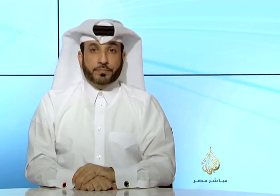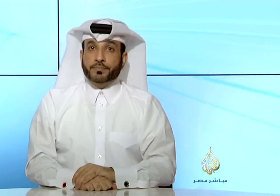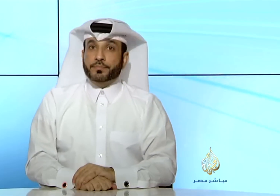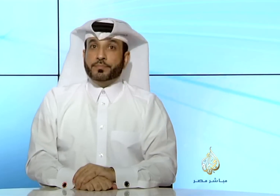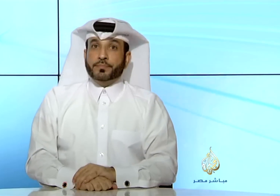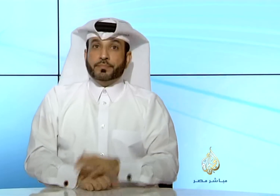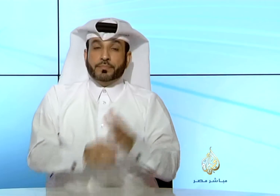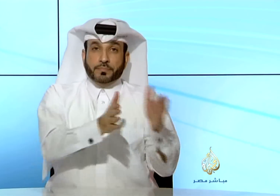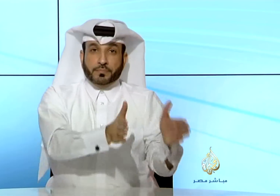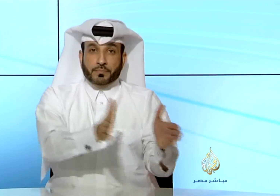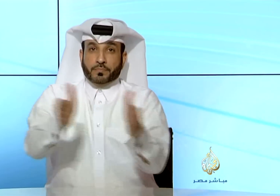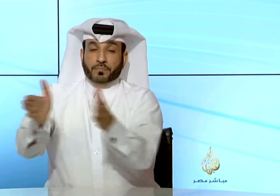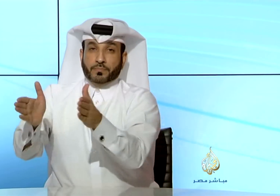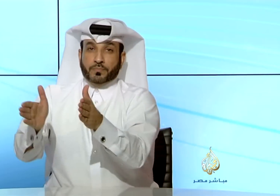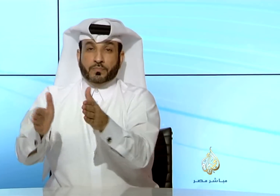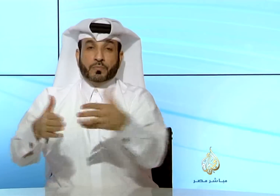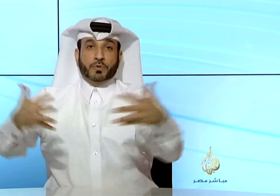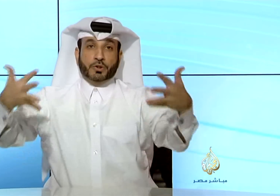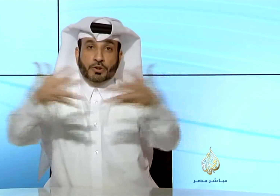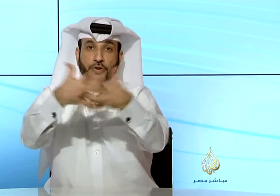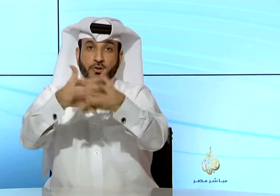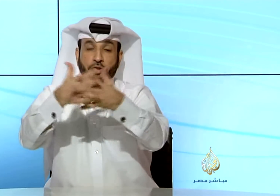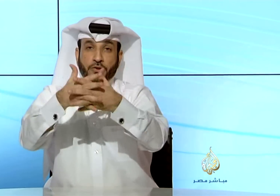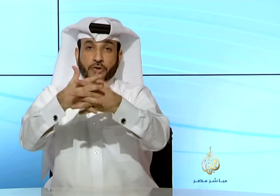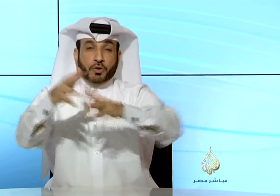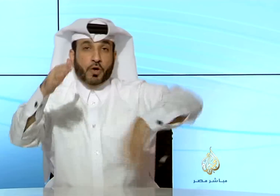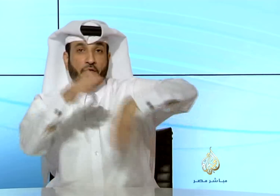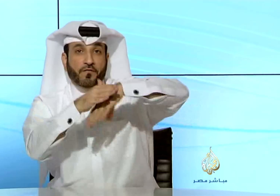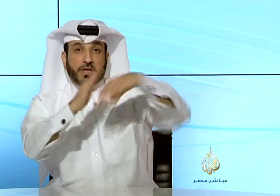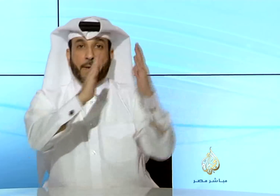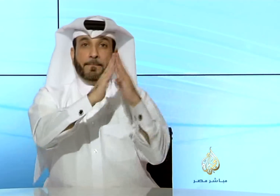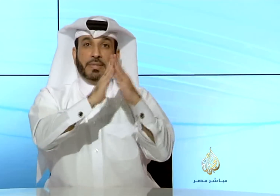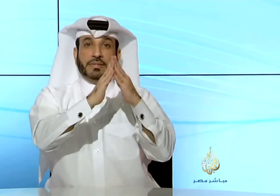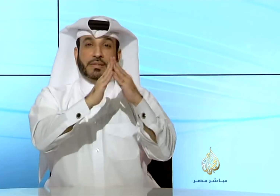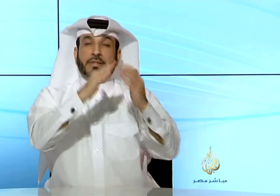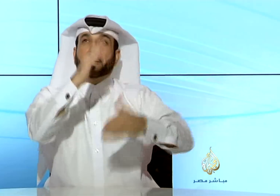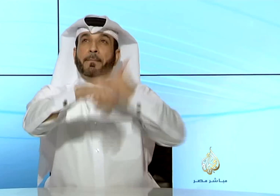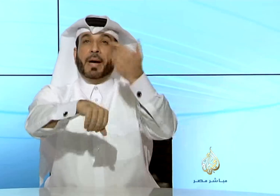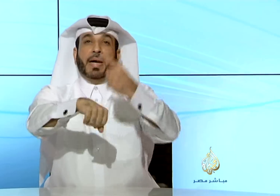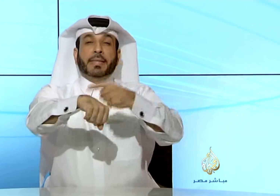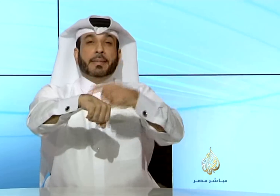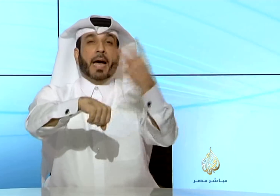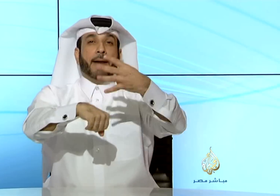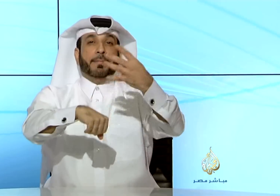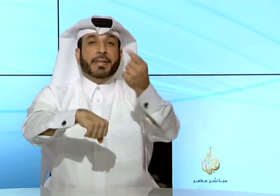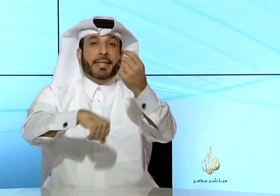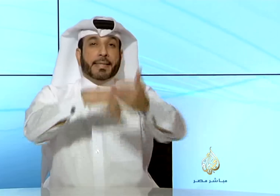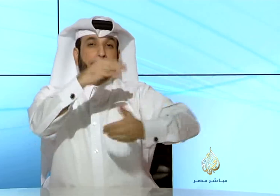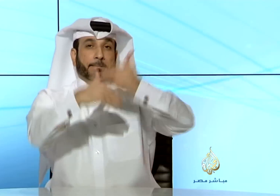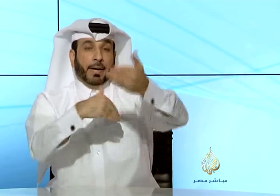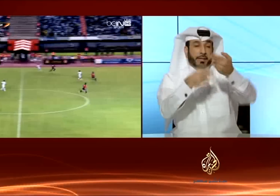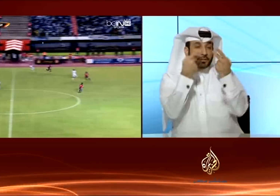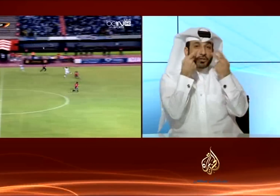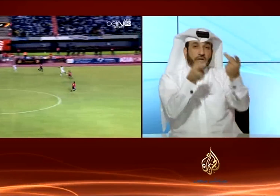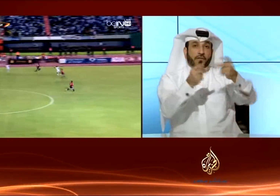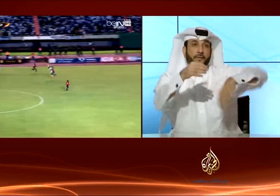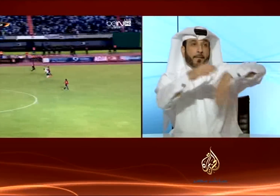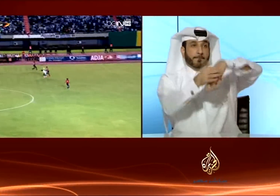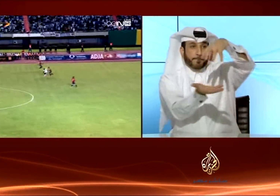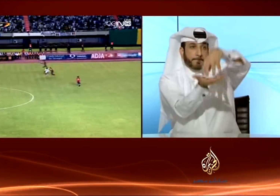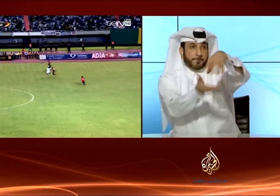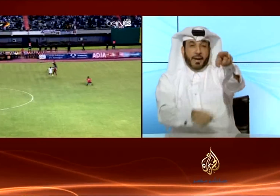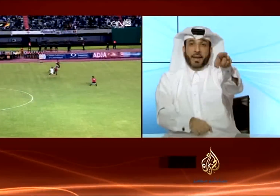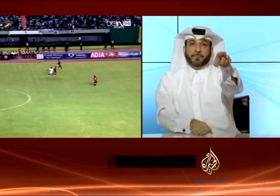المصور تتجه انظار جماهير الكره المصريه بعد نحو 40 دقيقه من الان الى استاد القاهره